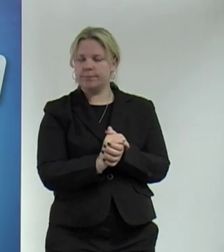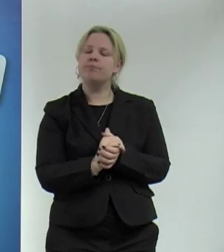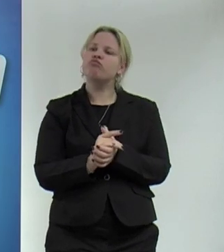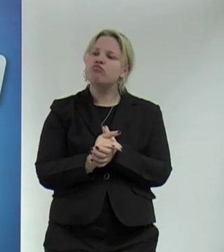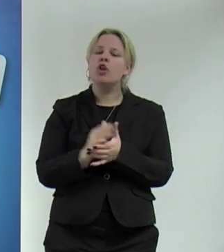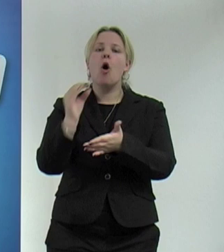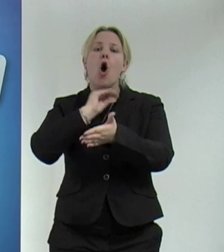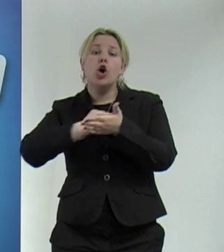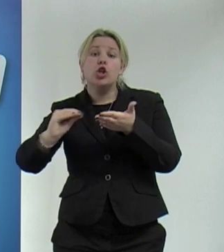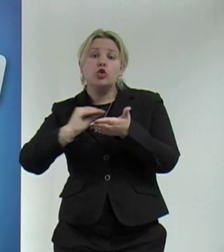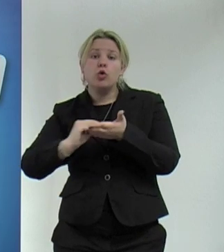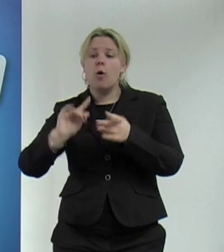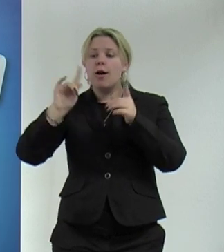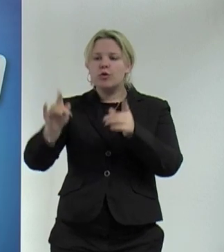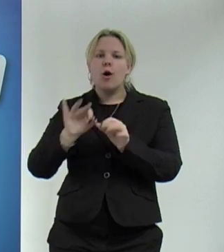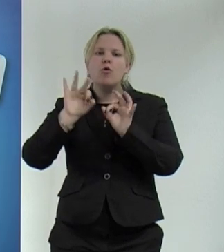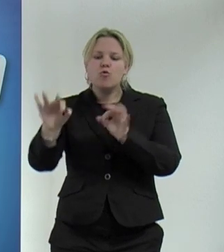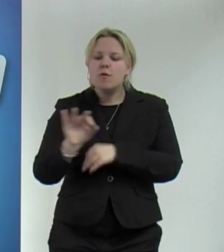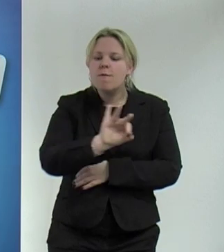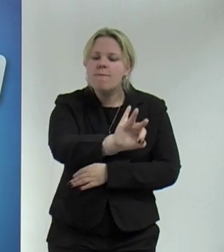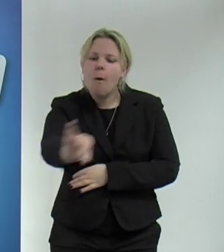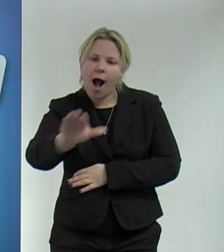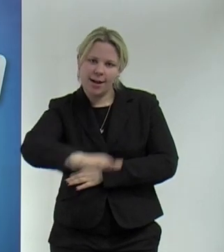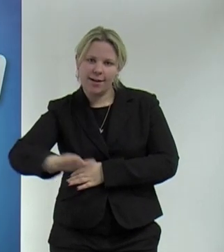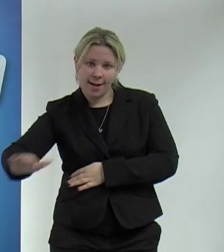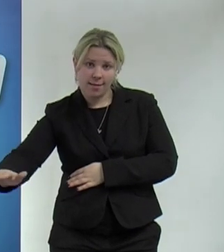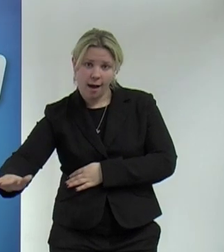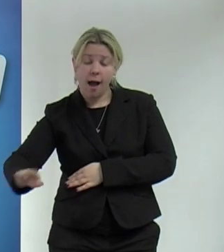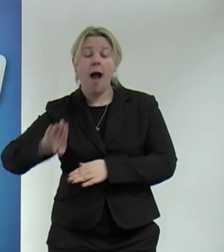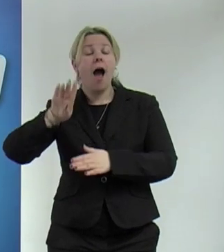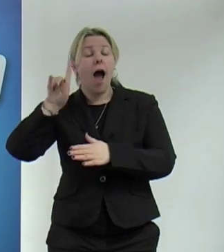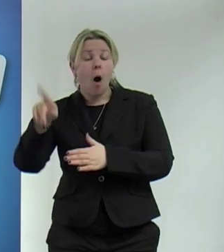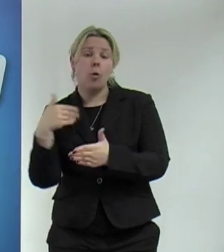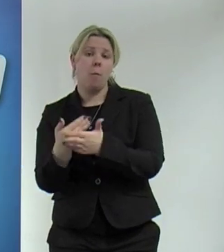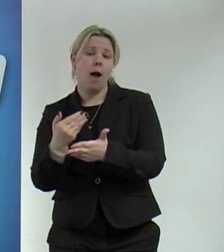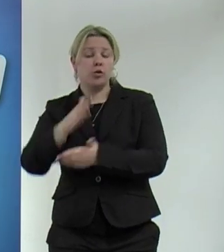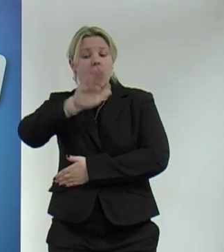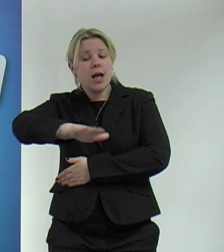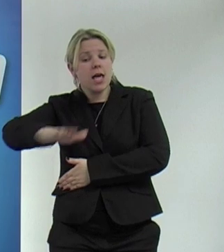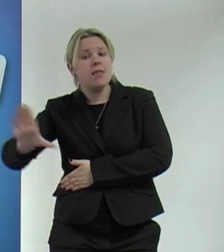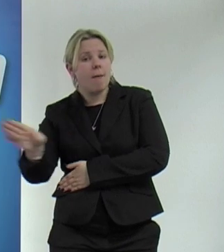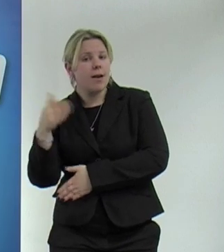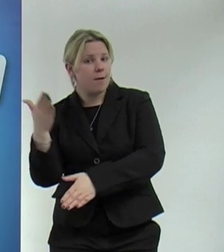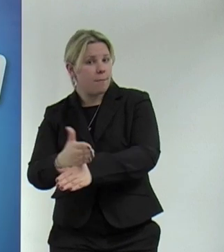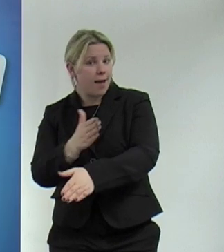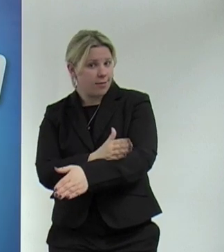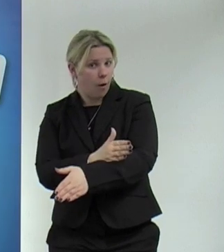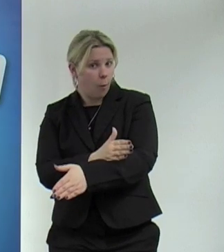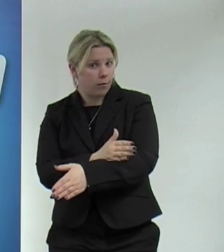soll gut für alle Kinder sein. Auch für behinderte Kinder. Alle Kinder sollen